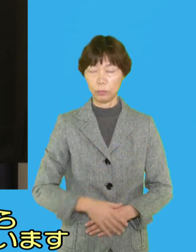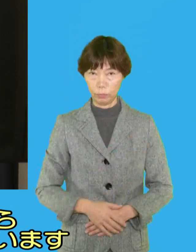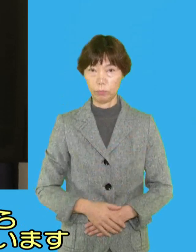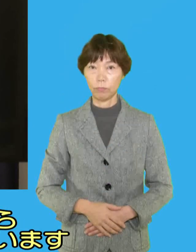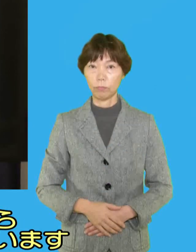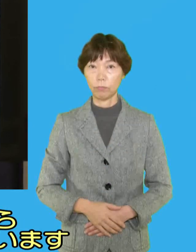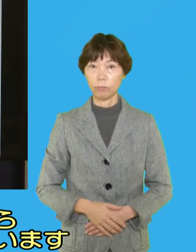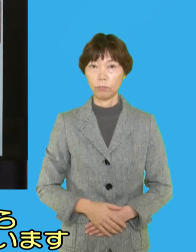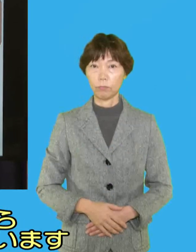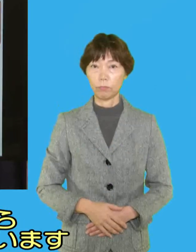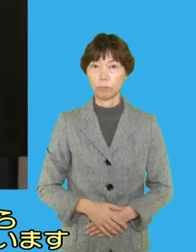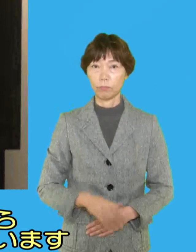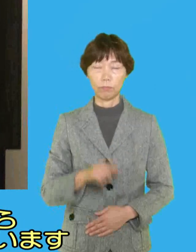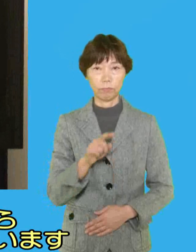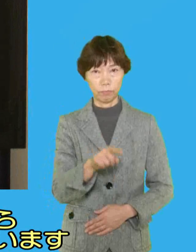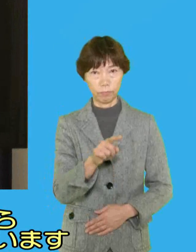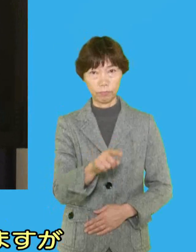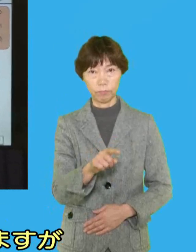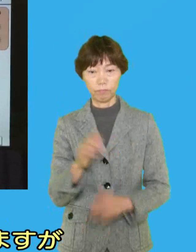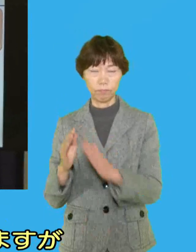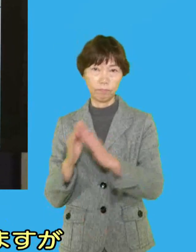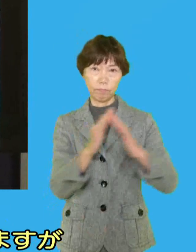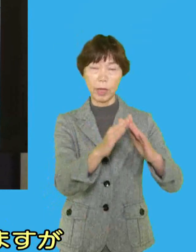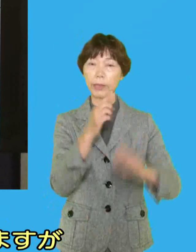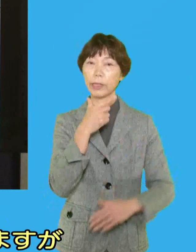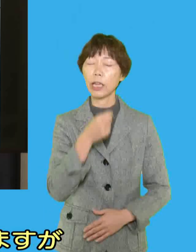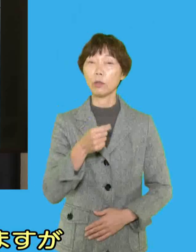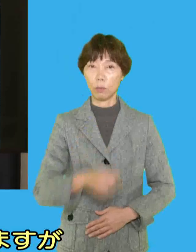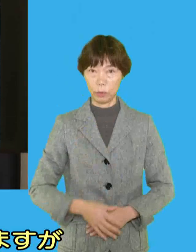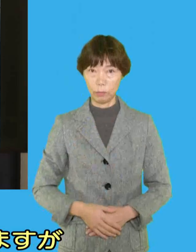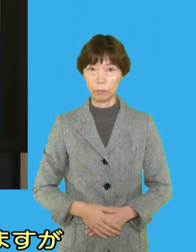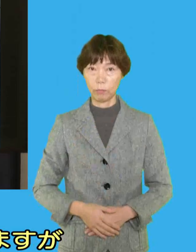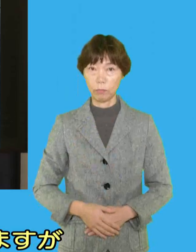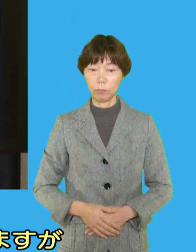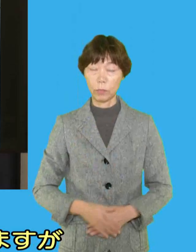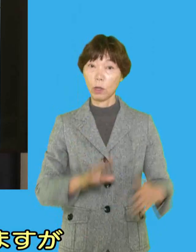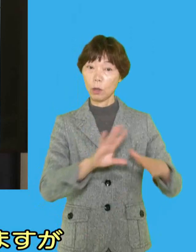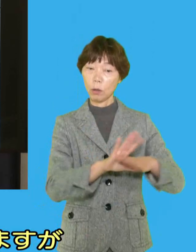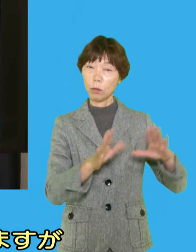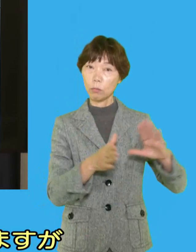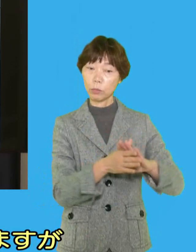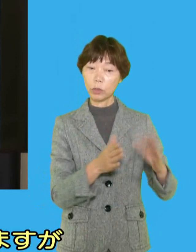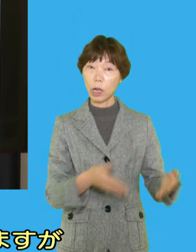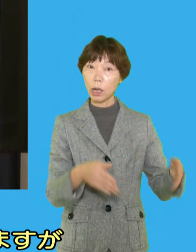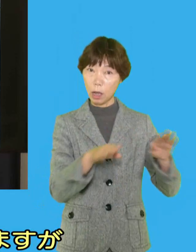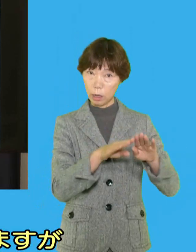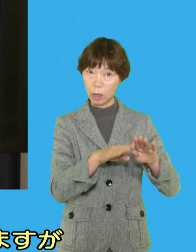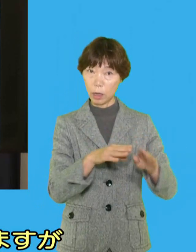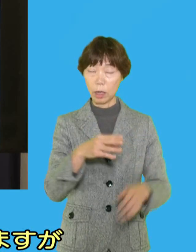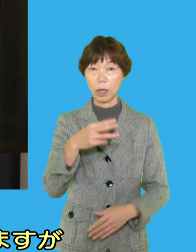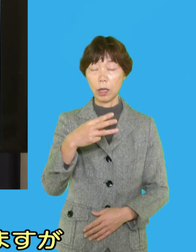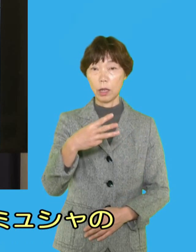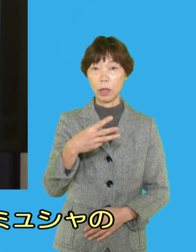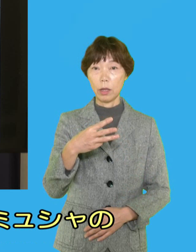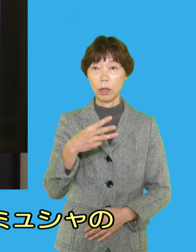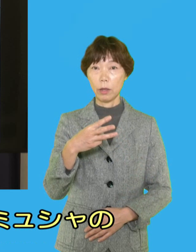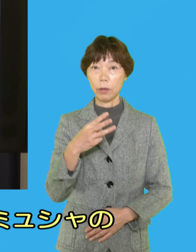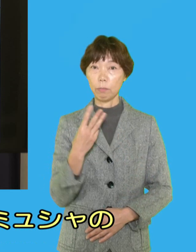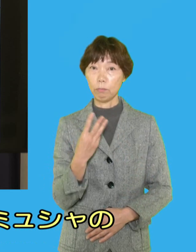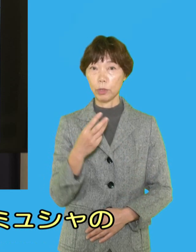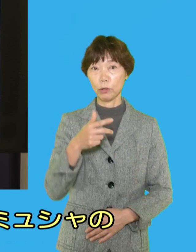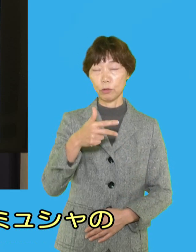充しながら付け加えたいなというふうに思っております。まあ、一方でその文化館ですよね、今御社館がありますが、ま